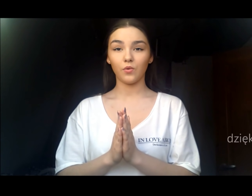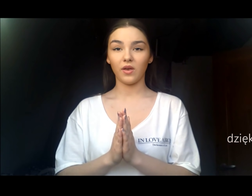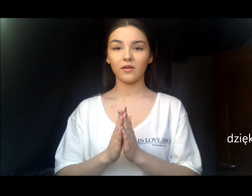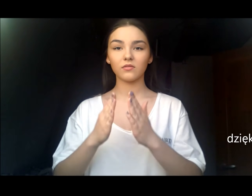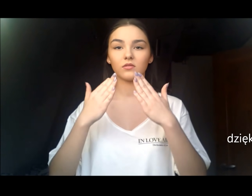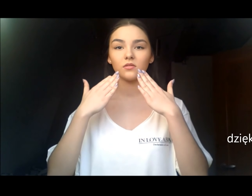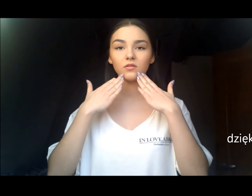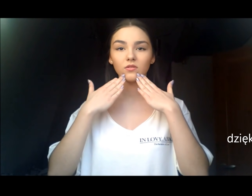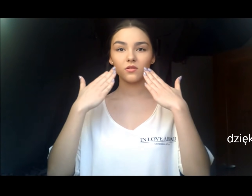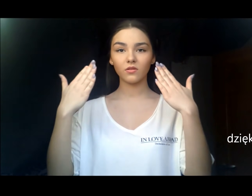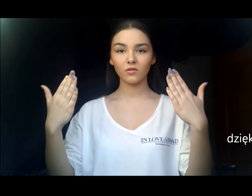Dziękuję.